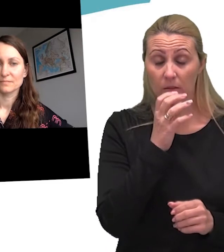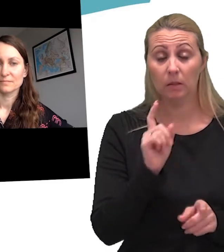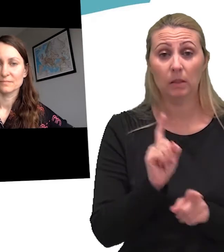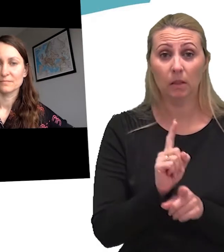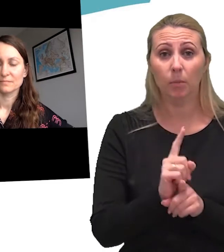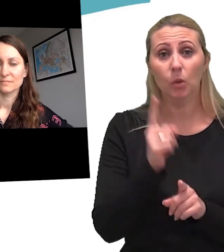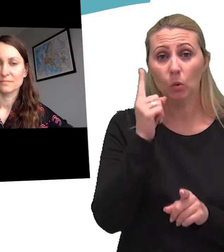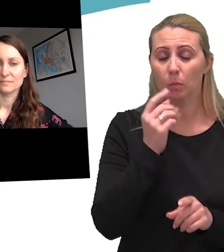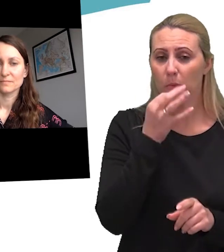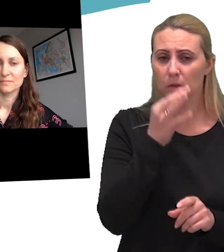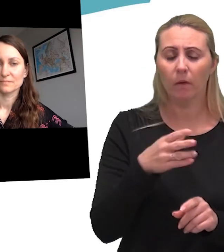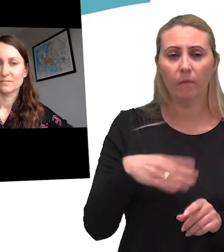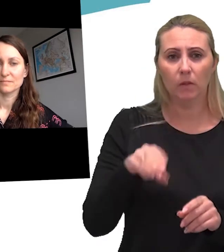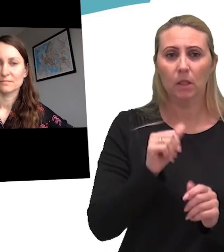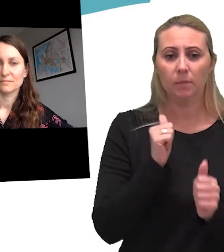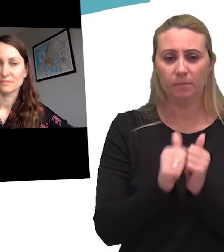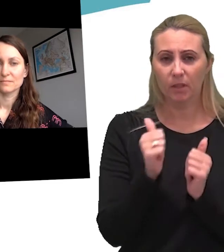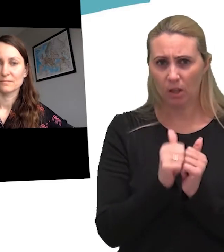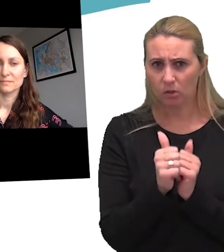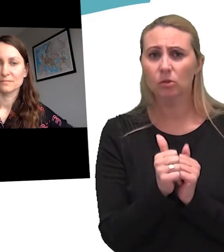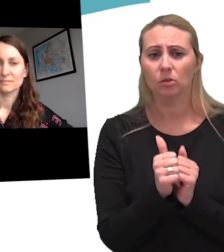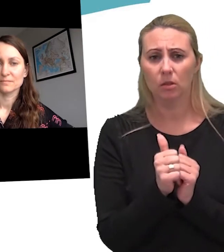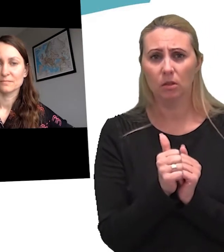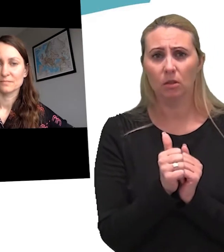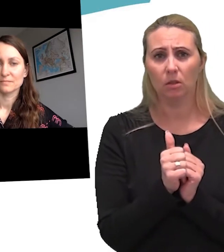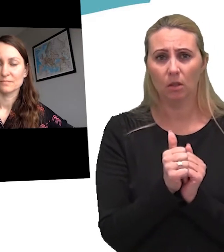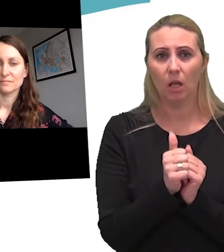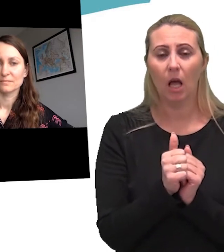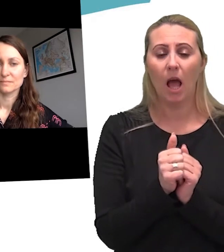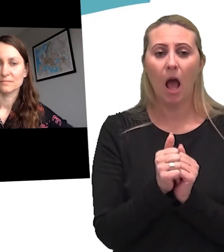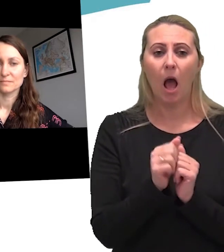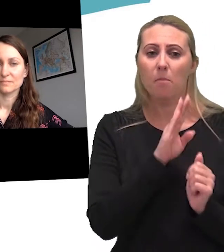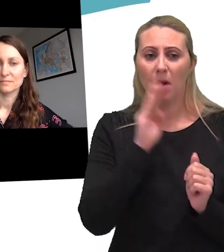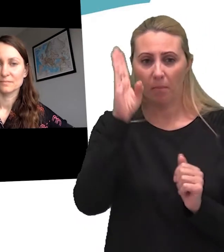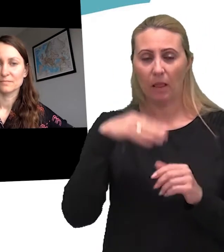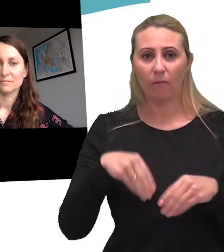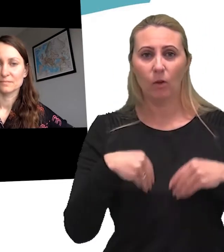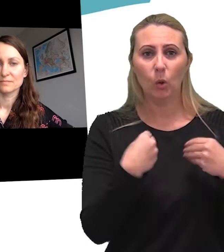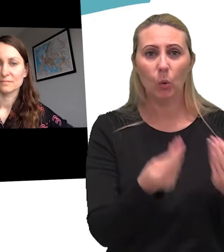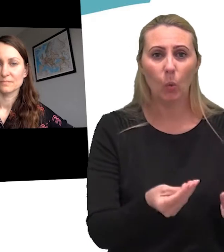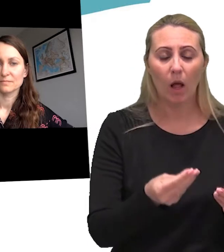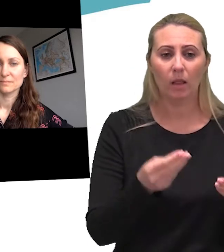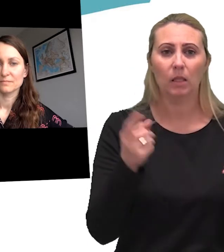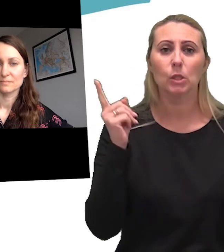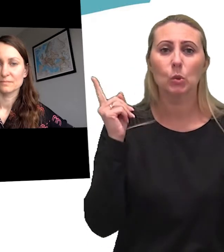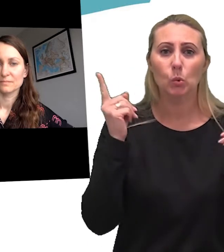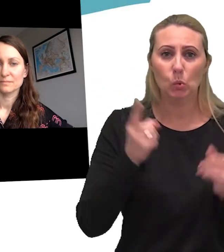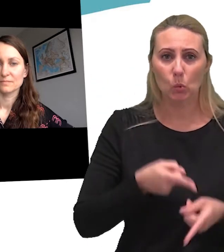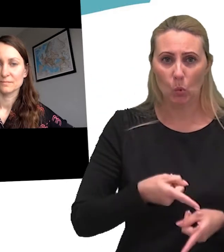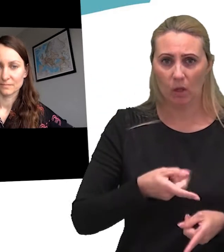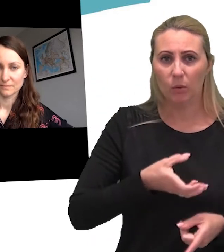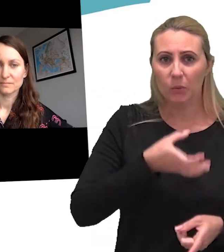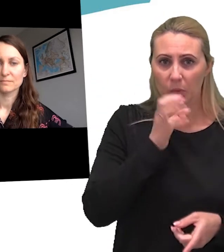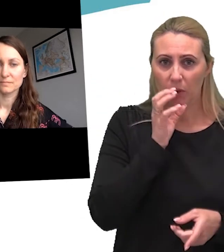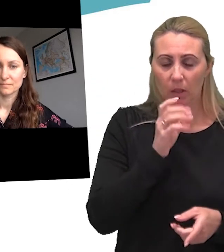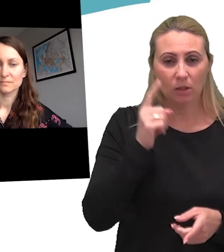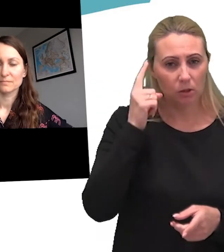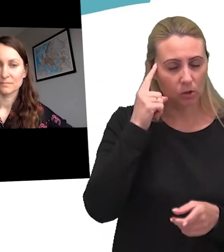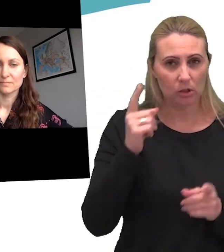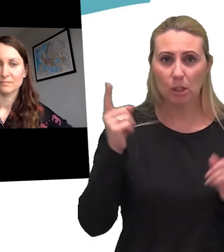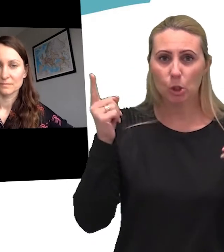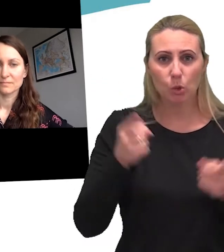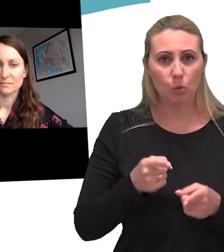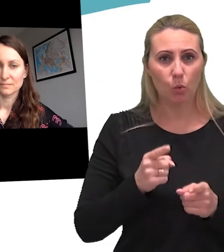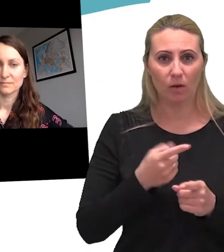tai labai dažnai vaikus skatina gerti duodami sultis. Tai reikėtų žinoti, kad sultis